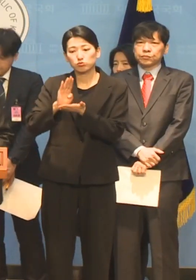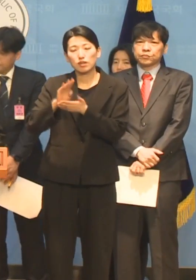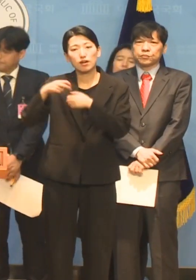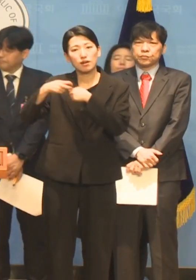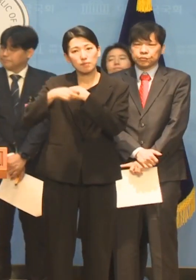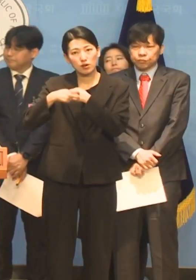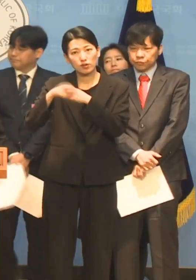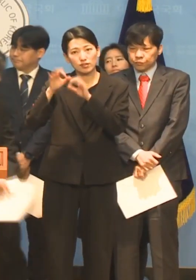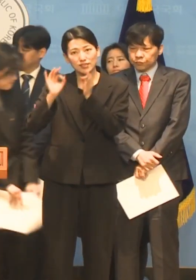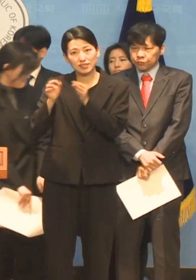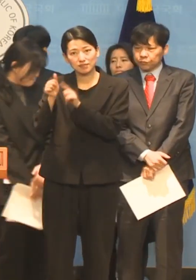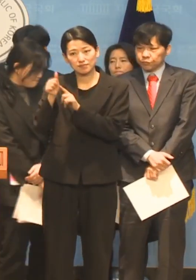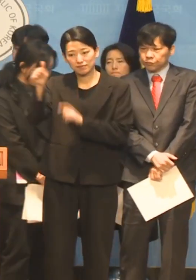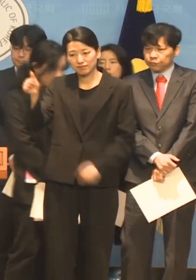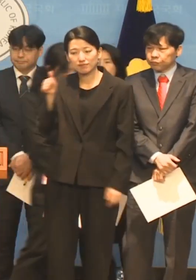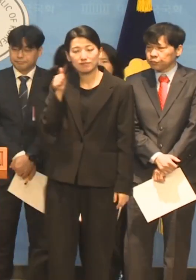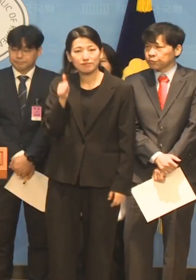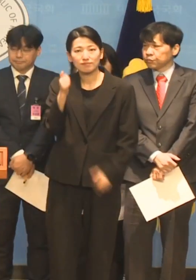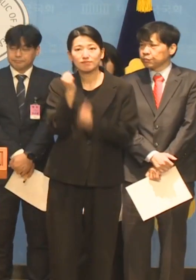발표가 있겠습니다.